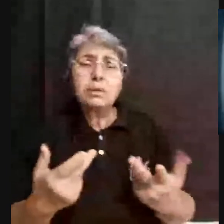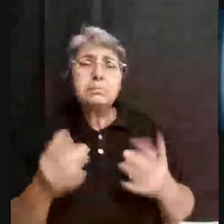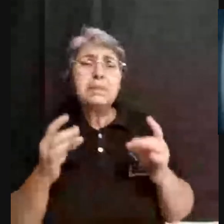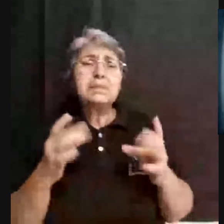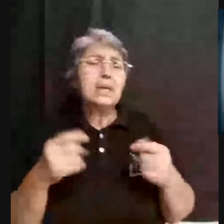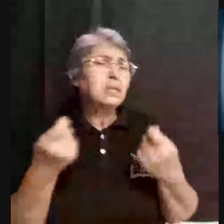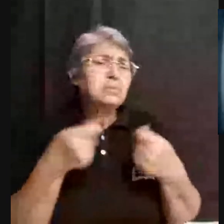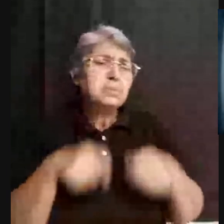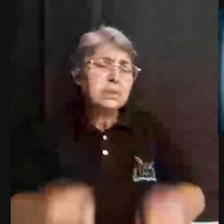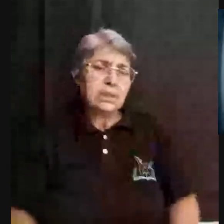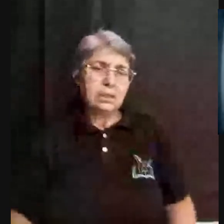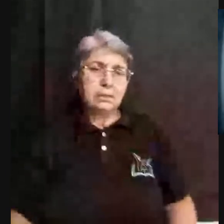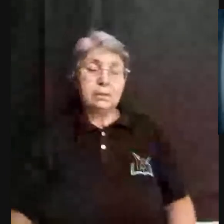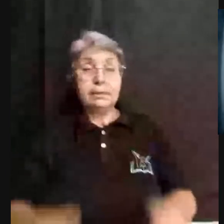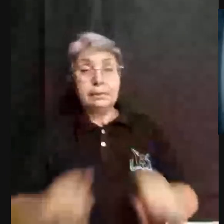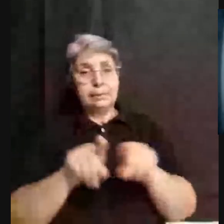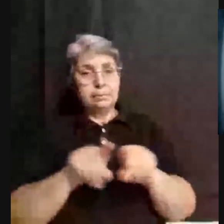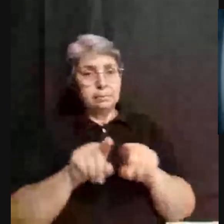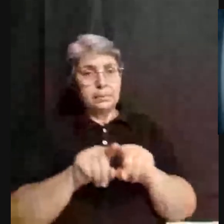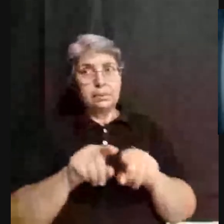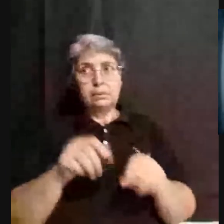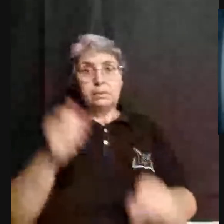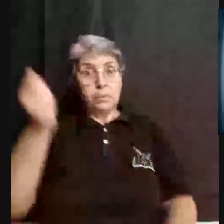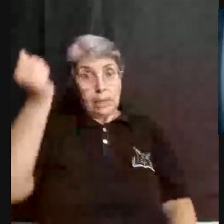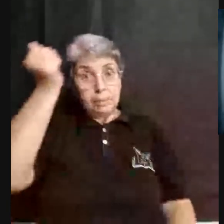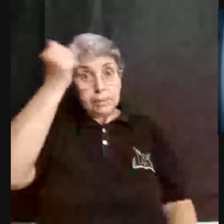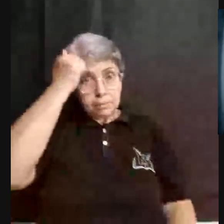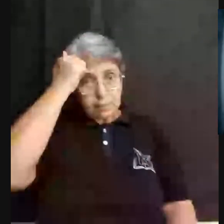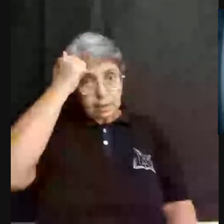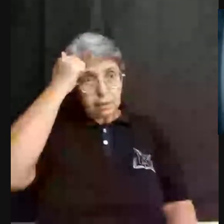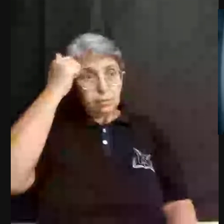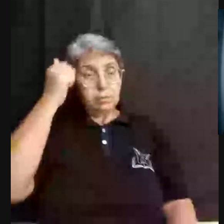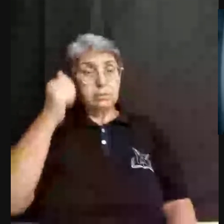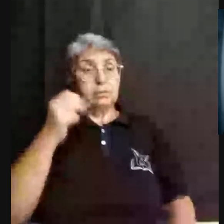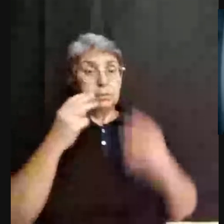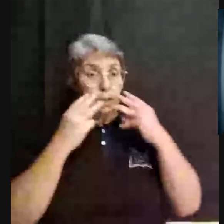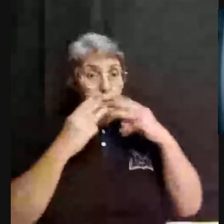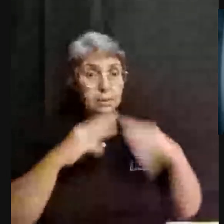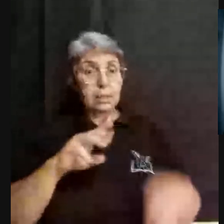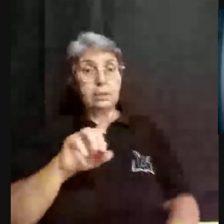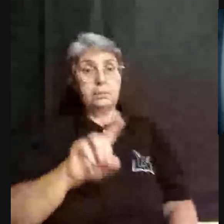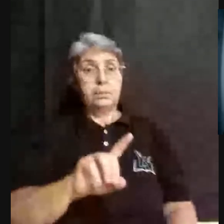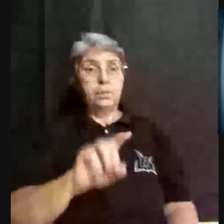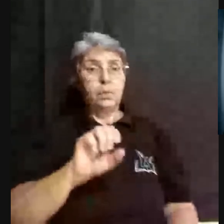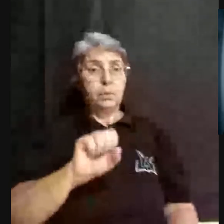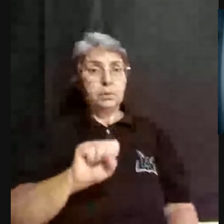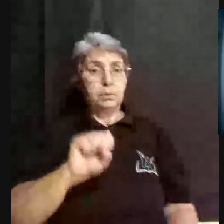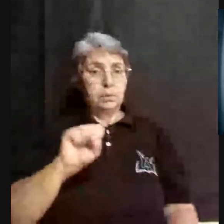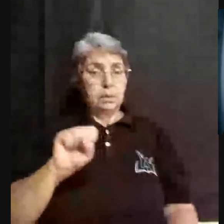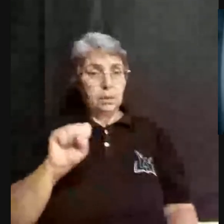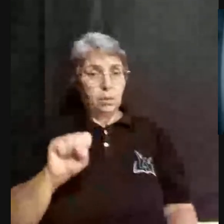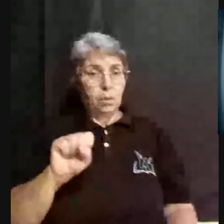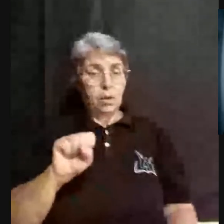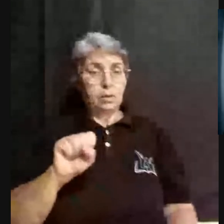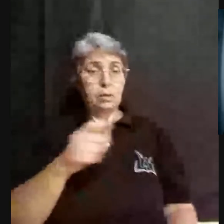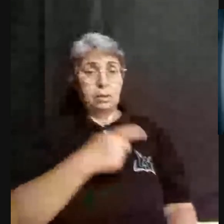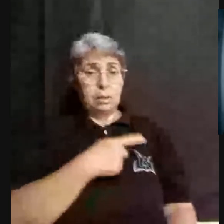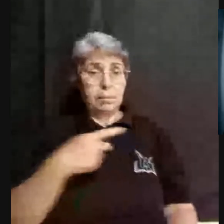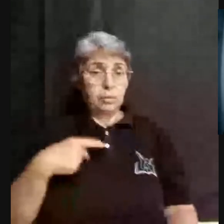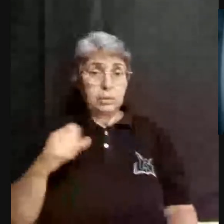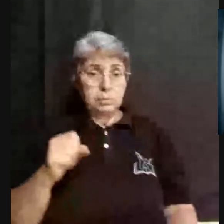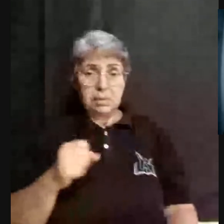arrependimento, em relação à mensagem de 1888, para o pastor Smith não era necessário, porque as coisas iam